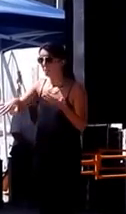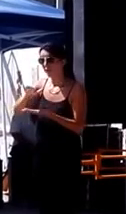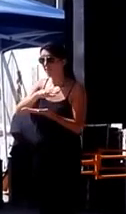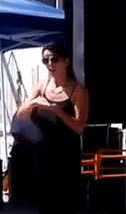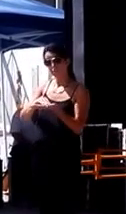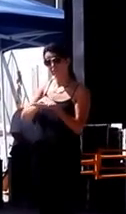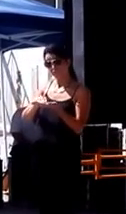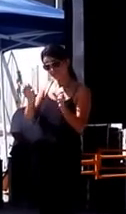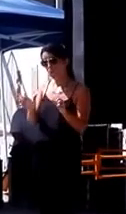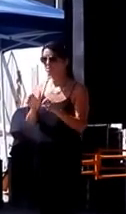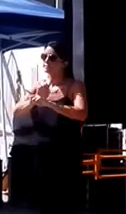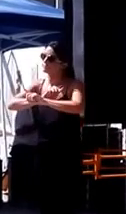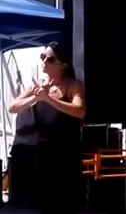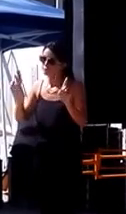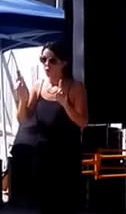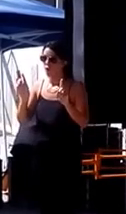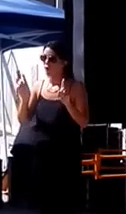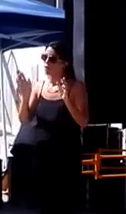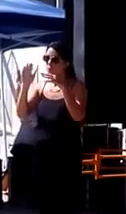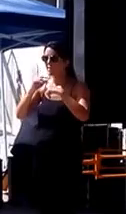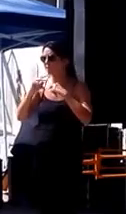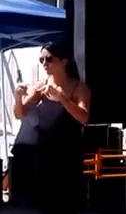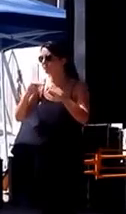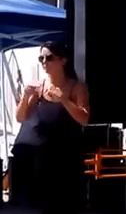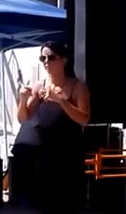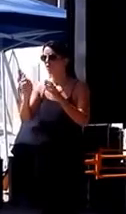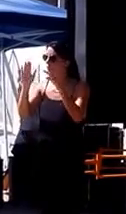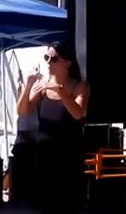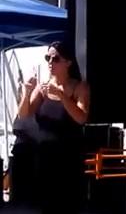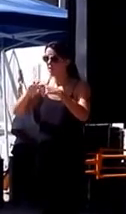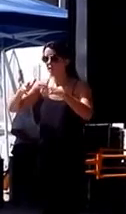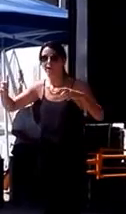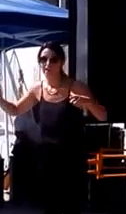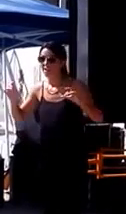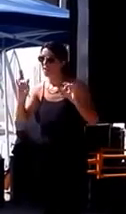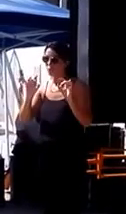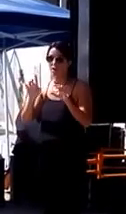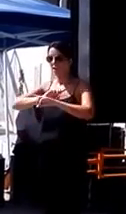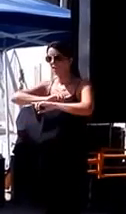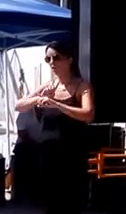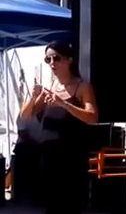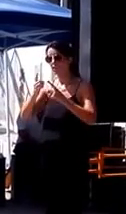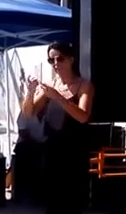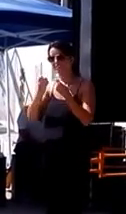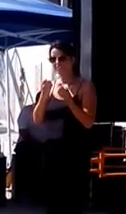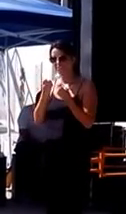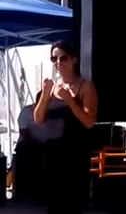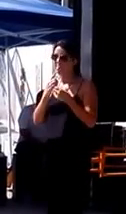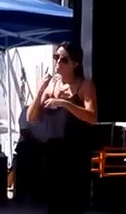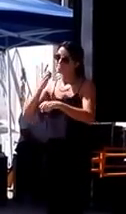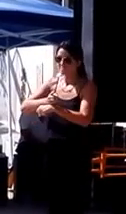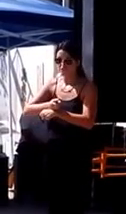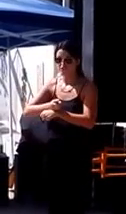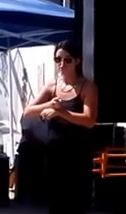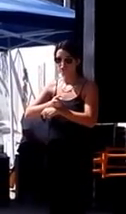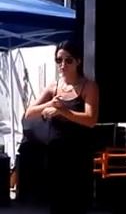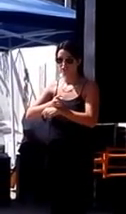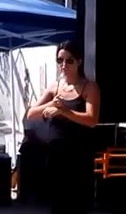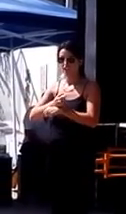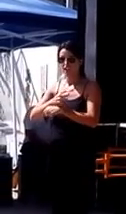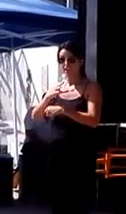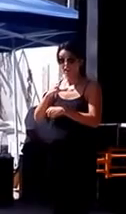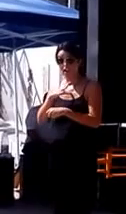construyen administrativamente y no se mantienen y no se aumentan de manera natural. Estos son definiciones que se toman,